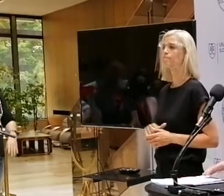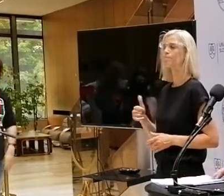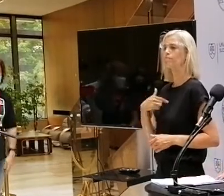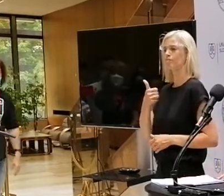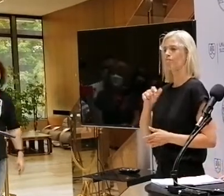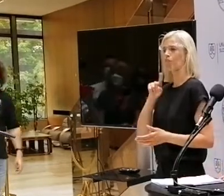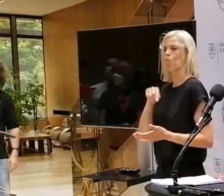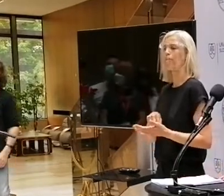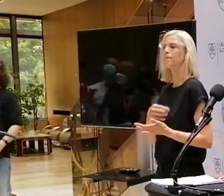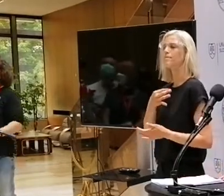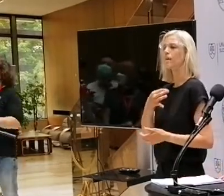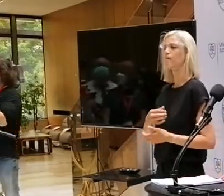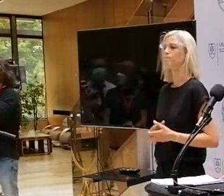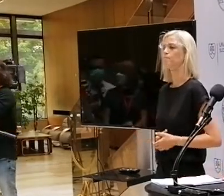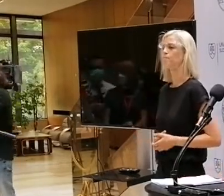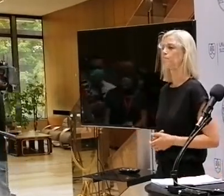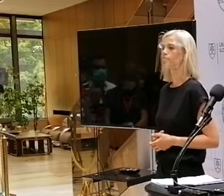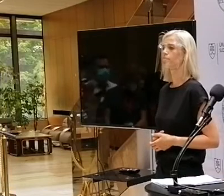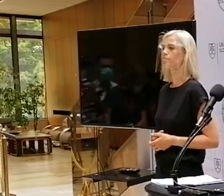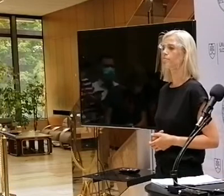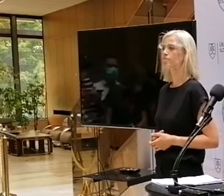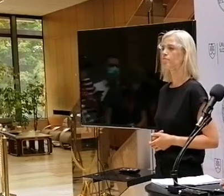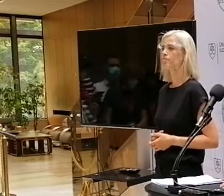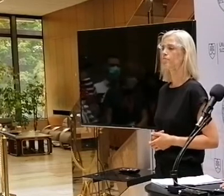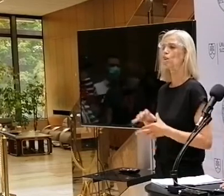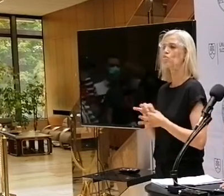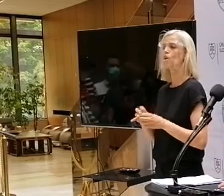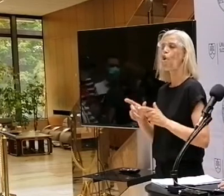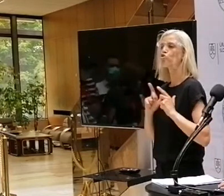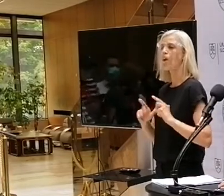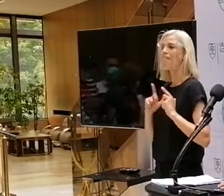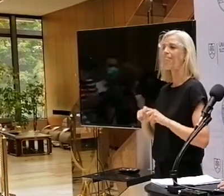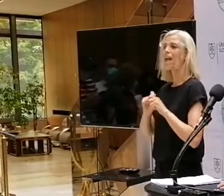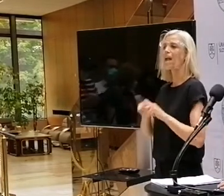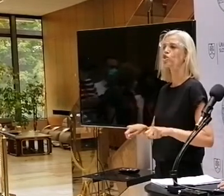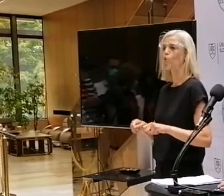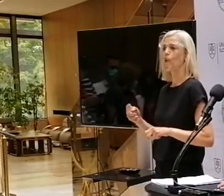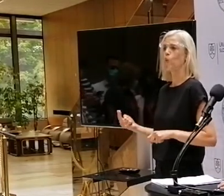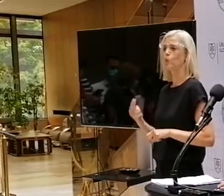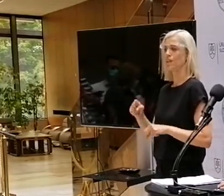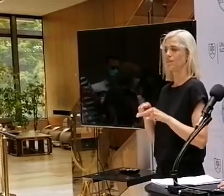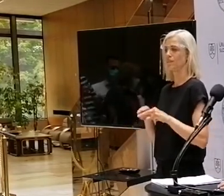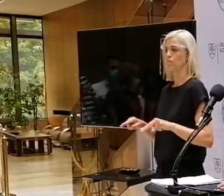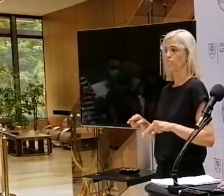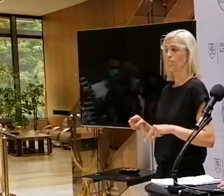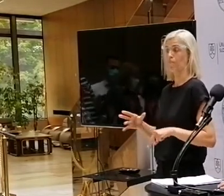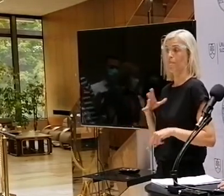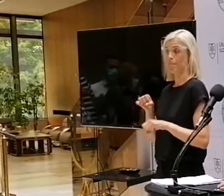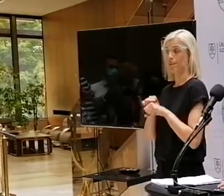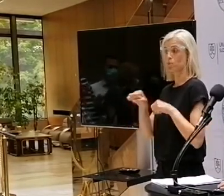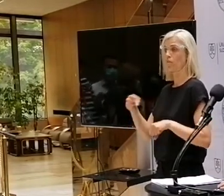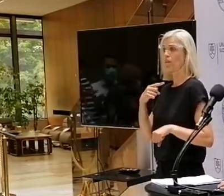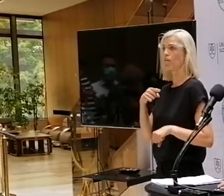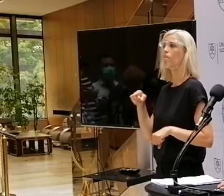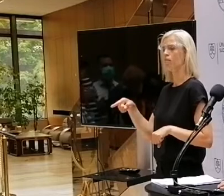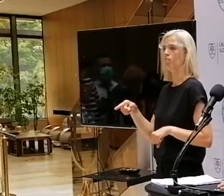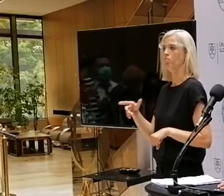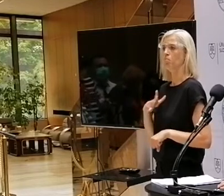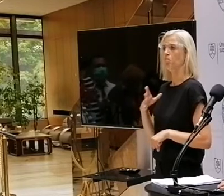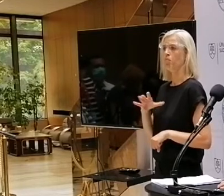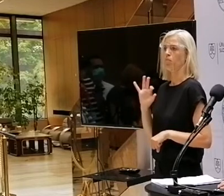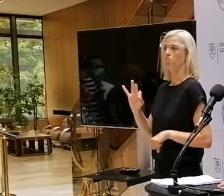jednu otázku k tomu očakávanému rozhodnutiu Ústavného súdu. Áno. Pán Sulík, ja by mu privítal, lebo on tvrdil, že teda